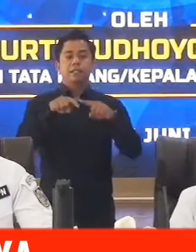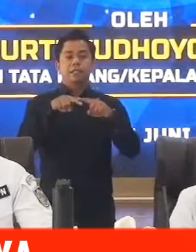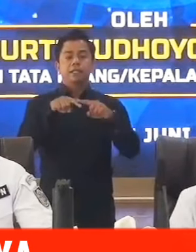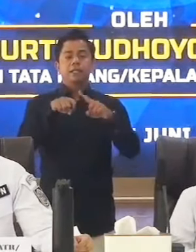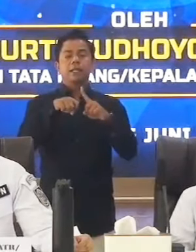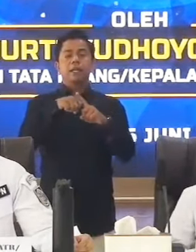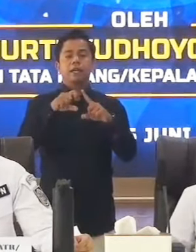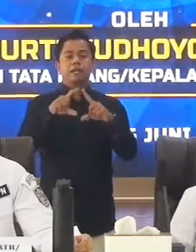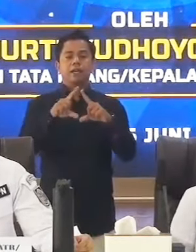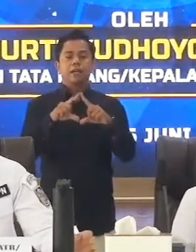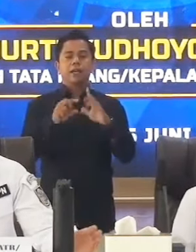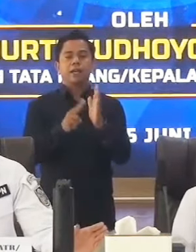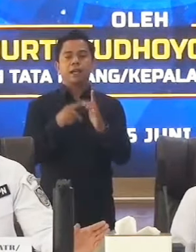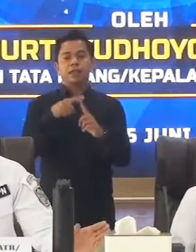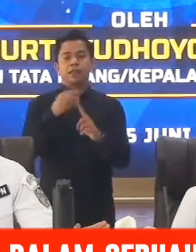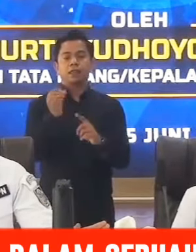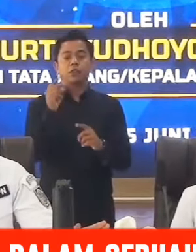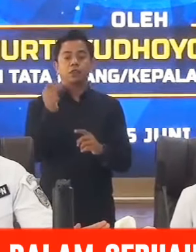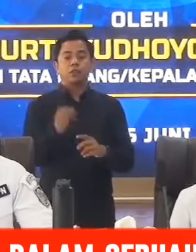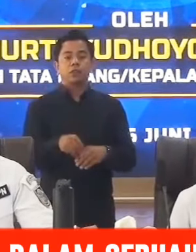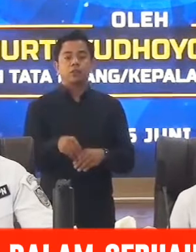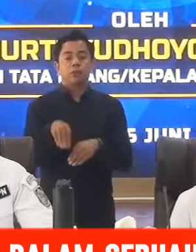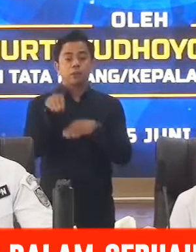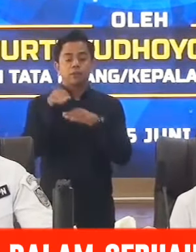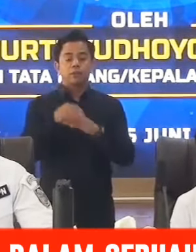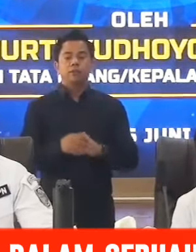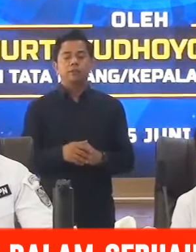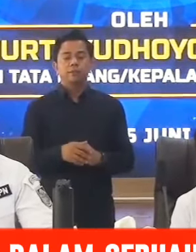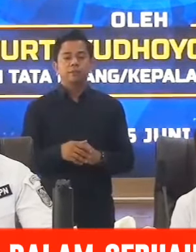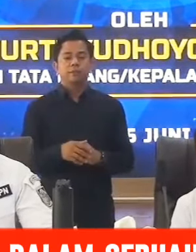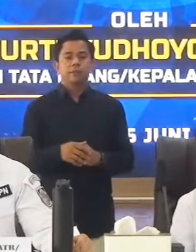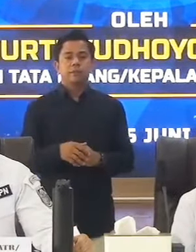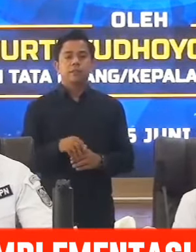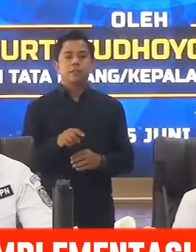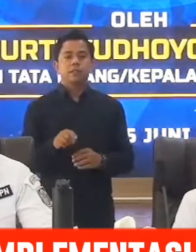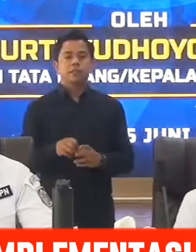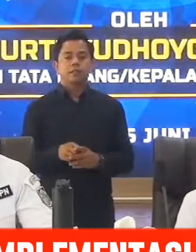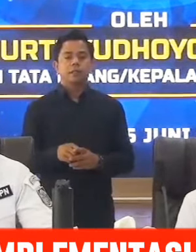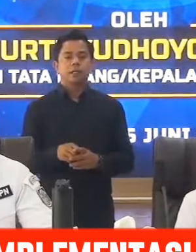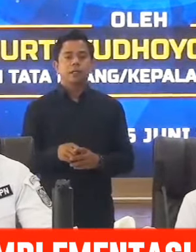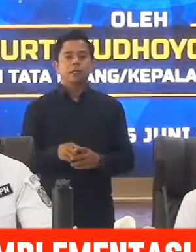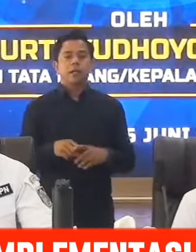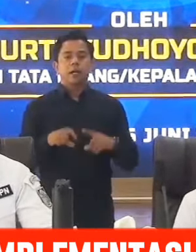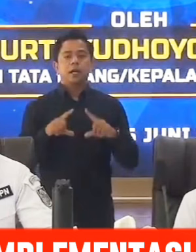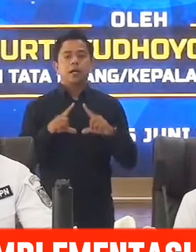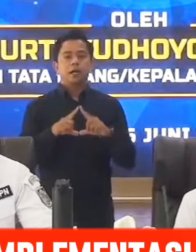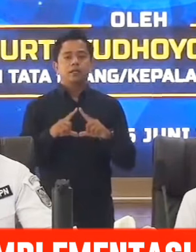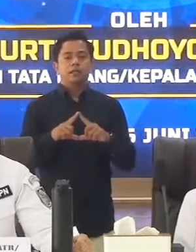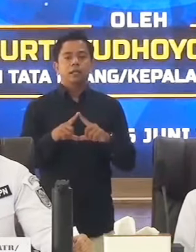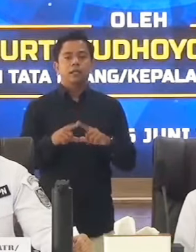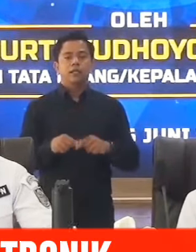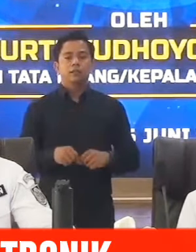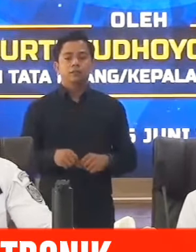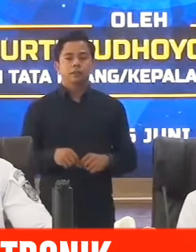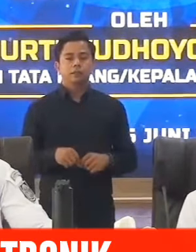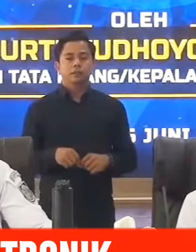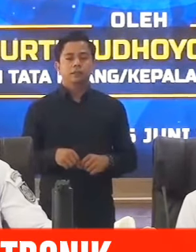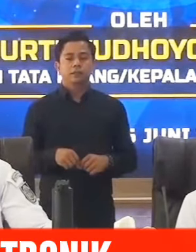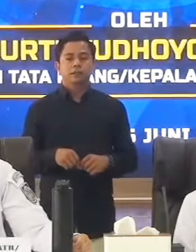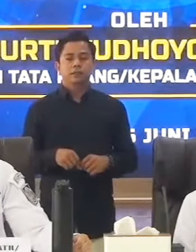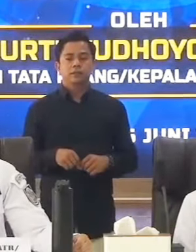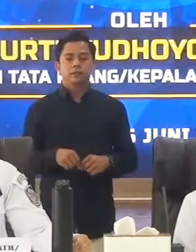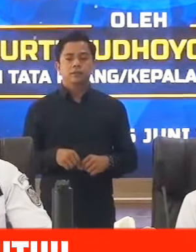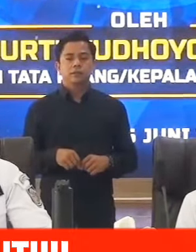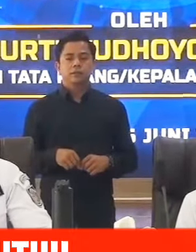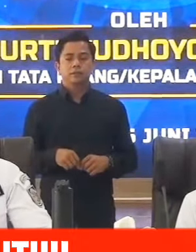dan tentunya bisa menyapa masyarakat dalam sebuah acara yang juga penting, implementasi sertifikat